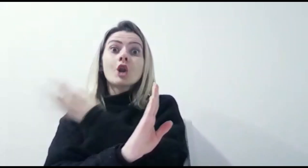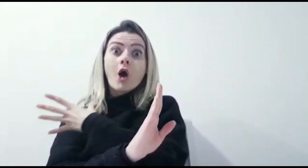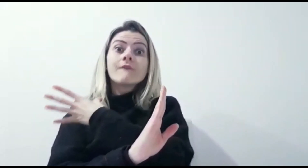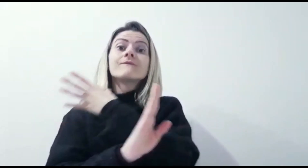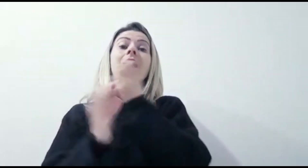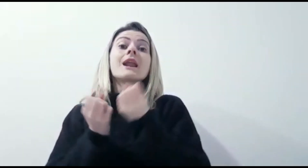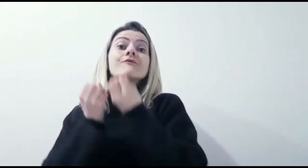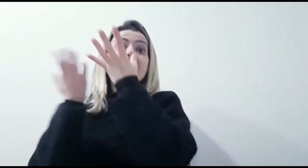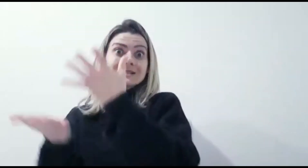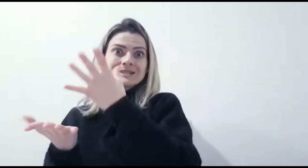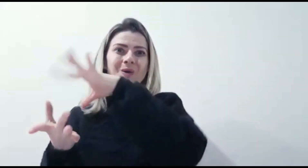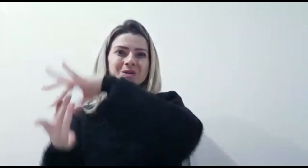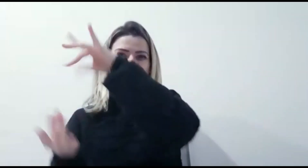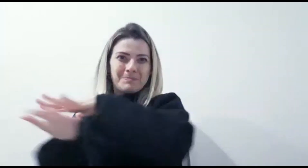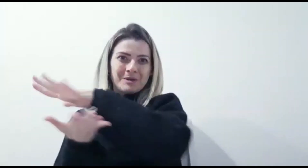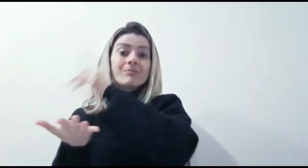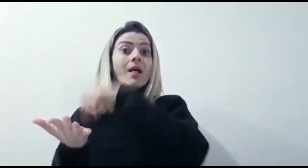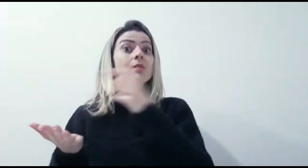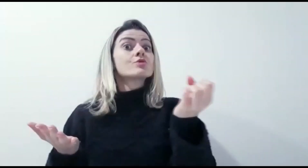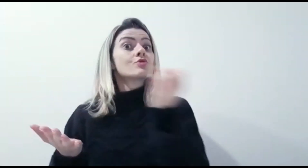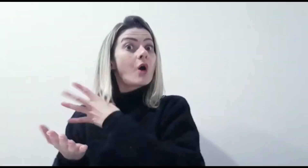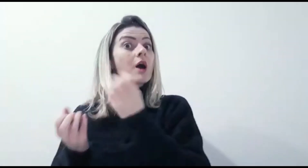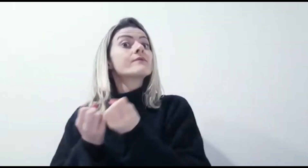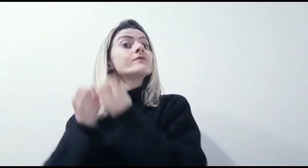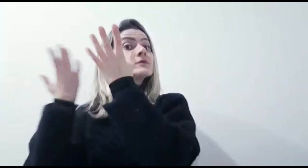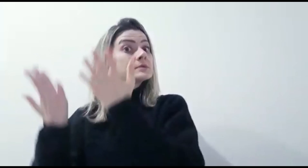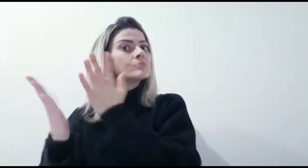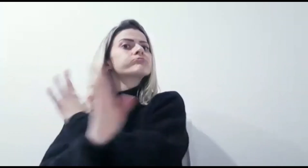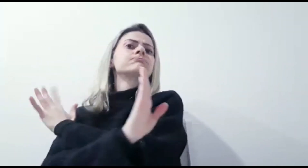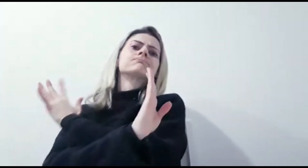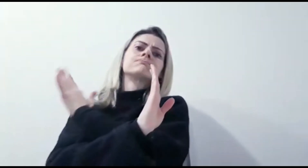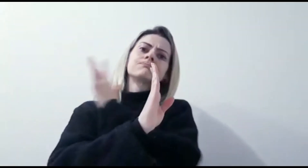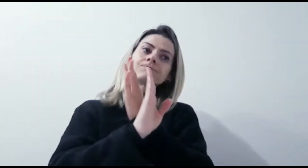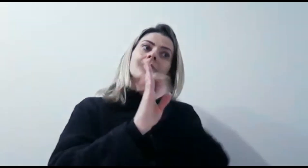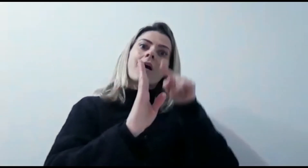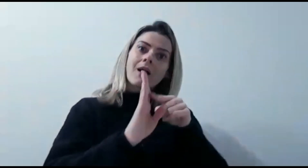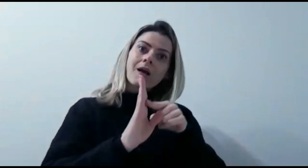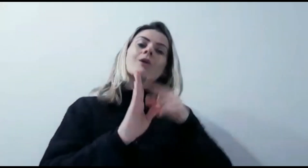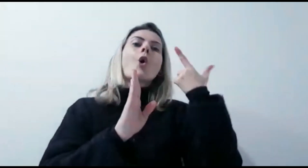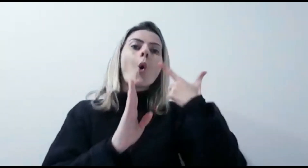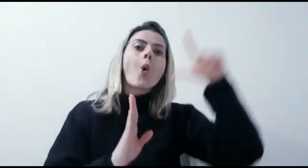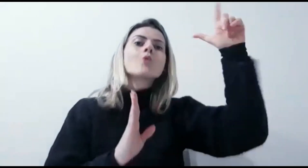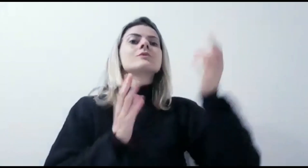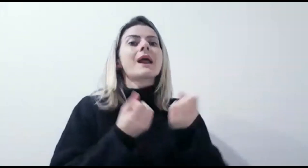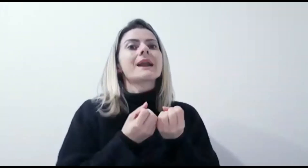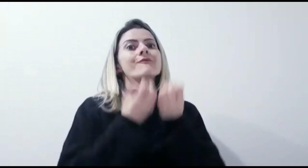Antes do espiritismo, né, quando no espiritualismo haviam essas várias religiões, o